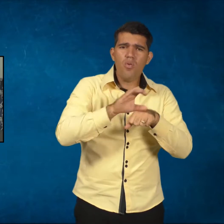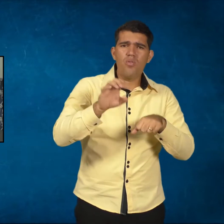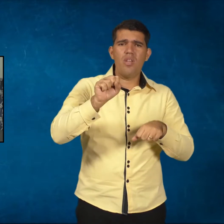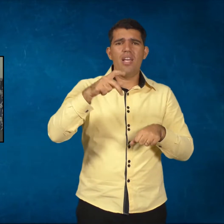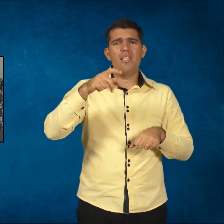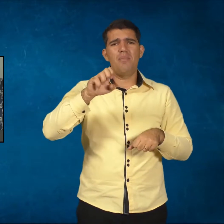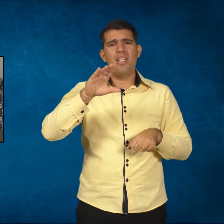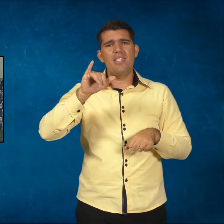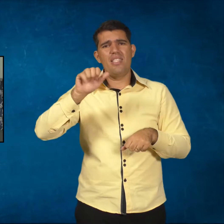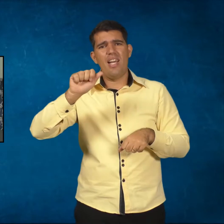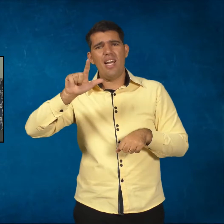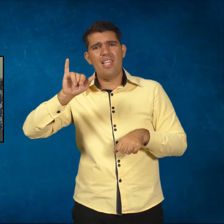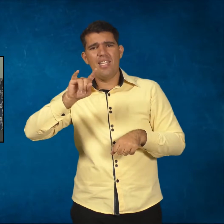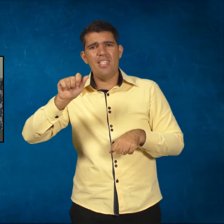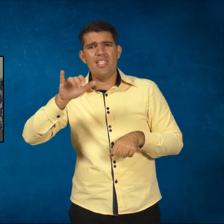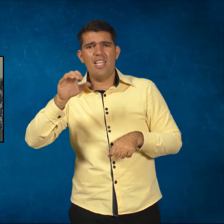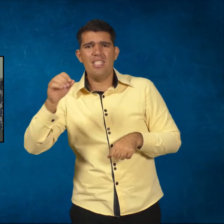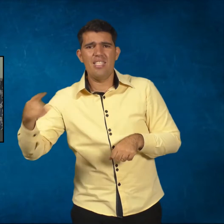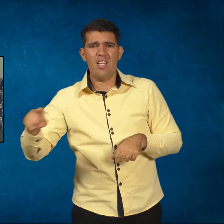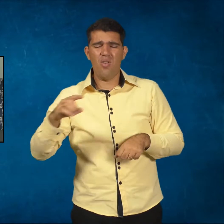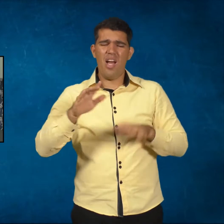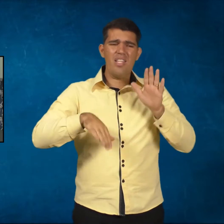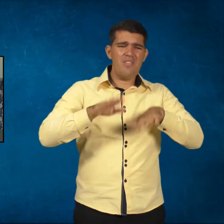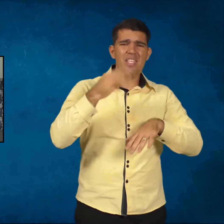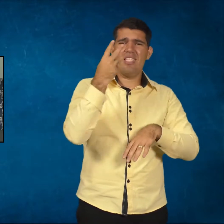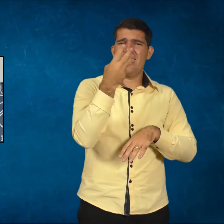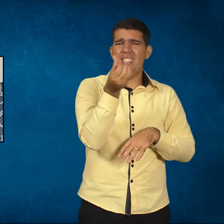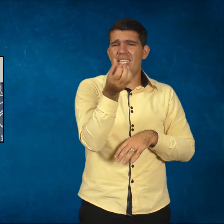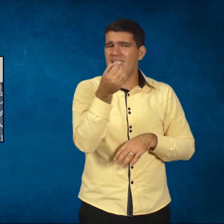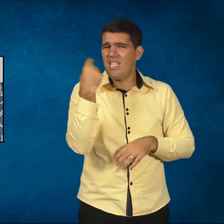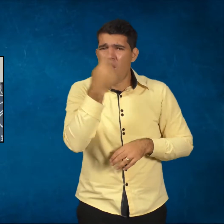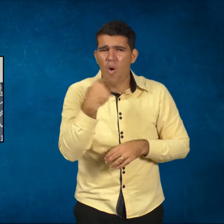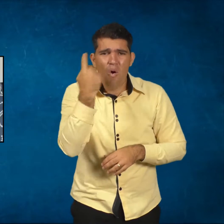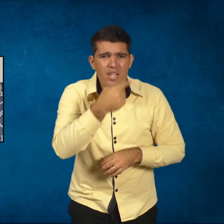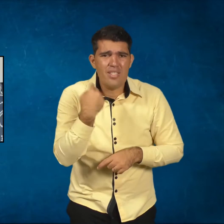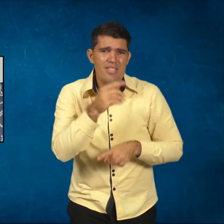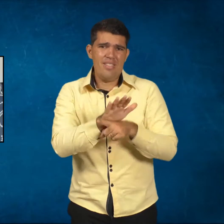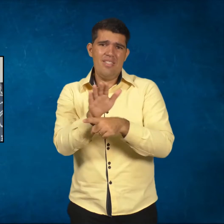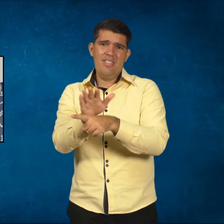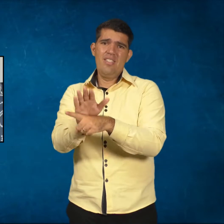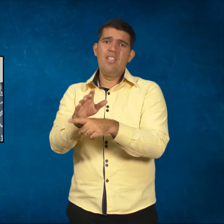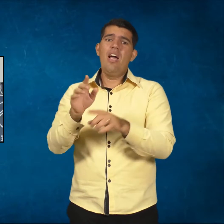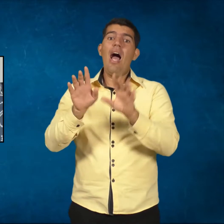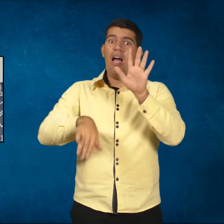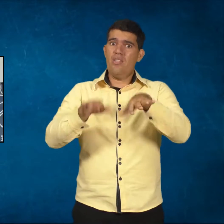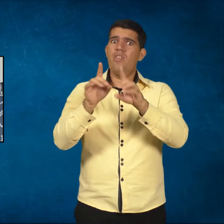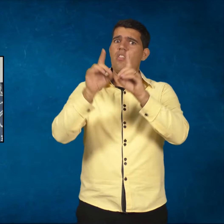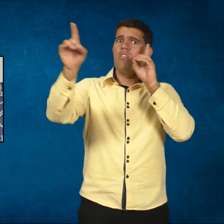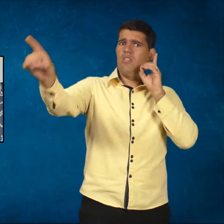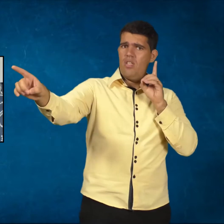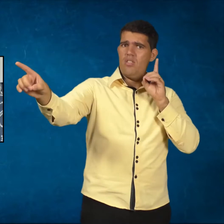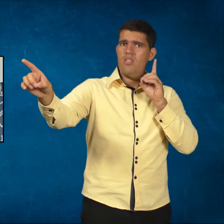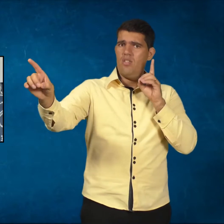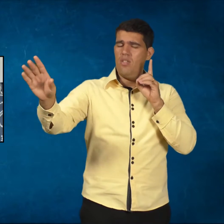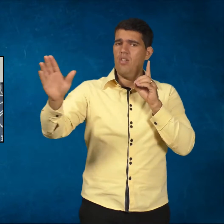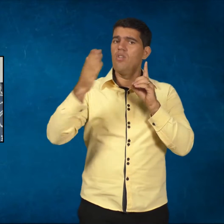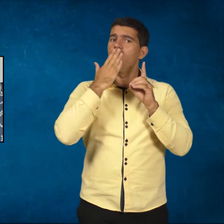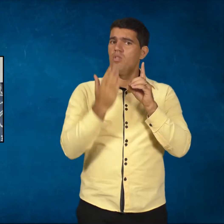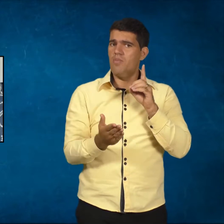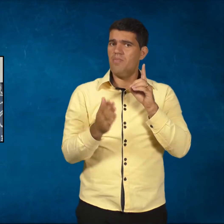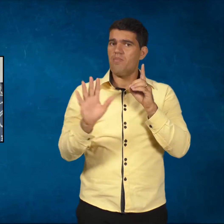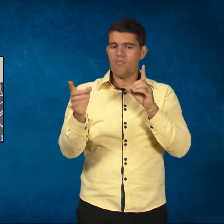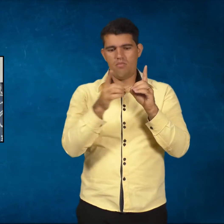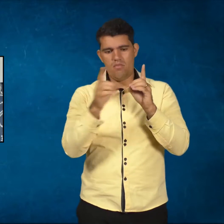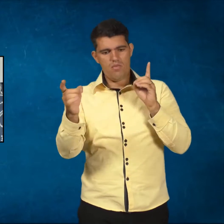especialização, quase sempre aligerados, 360 horas, muitas vezes na modalidade à distância, e eu não estou aqui dizendo que